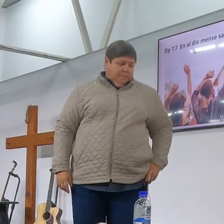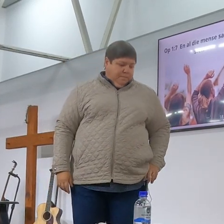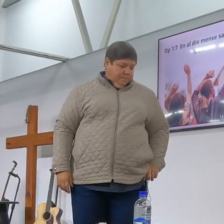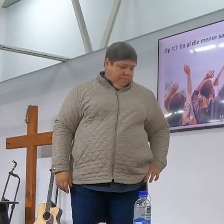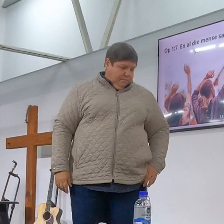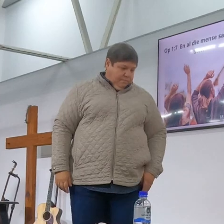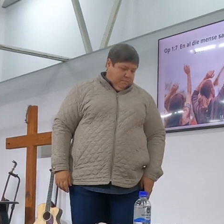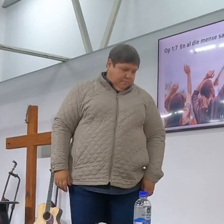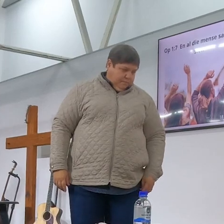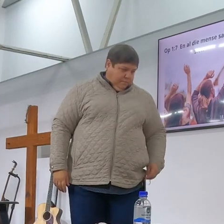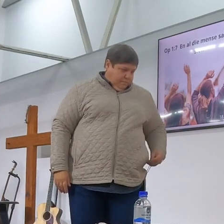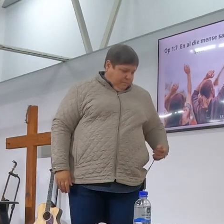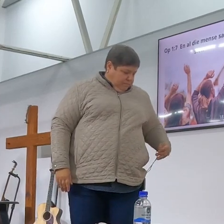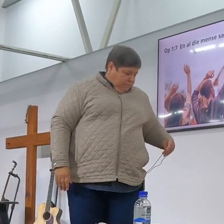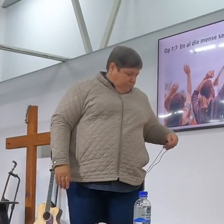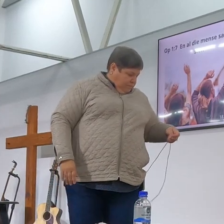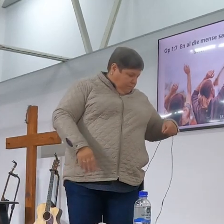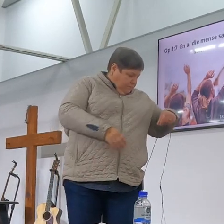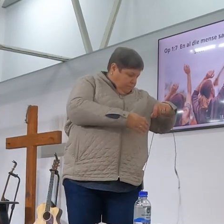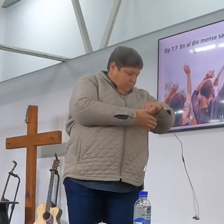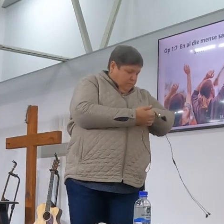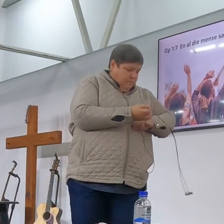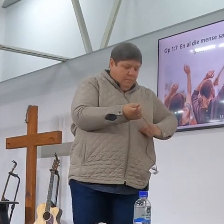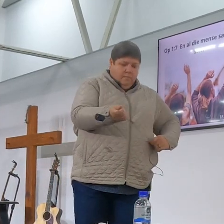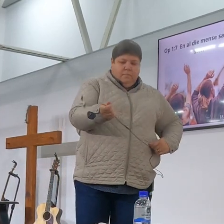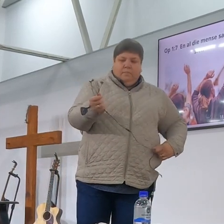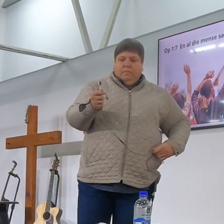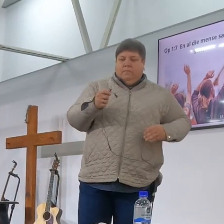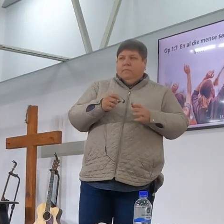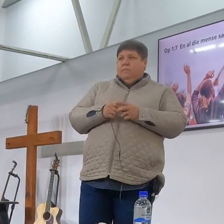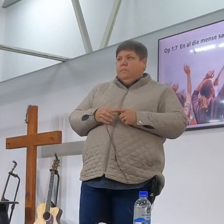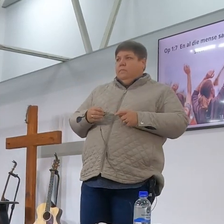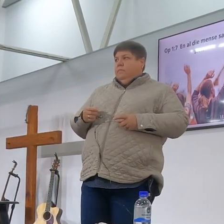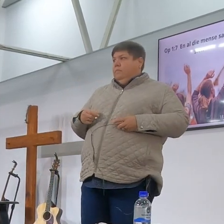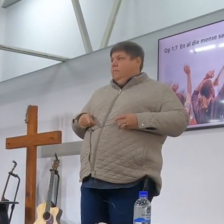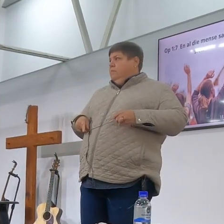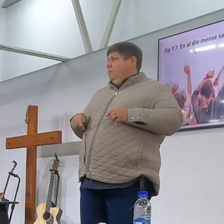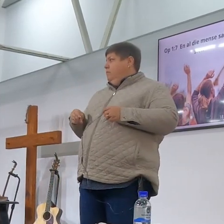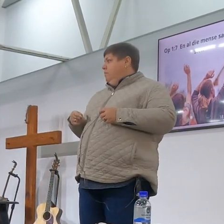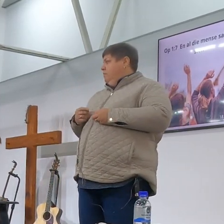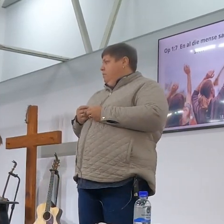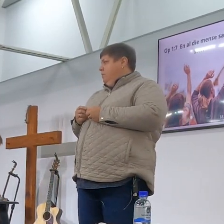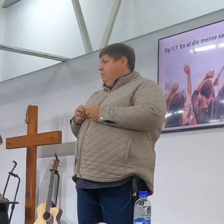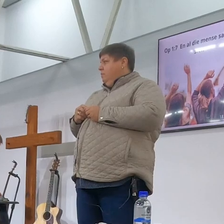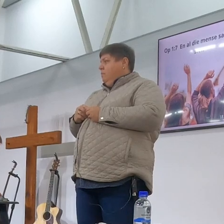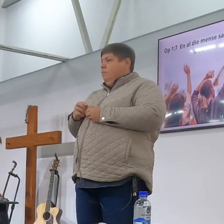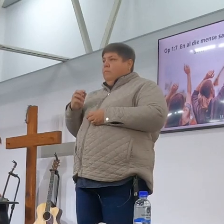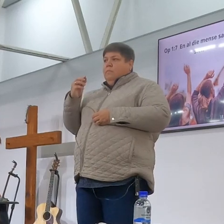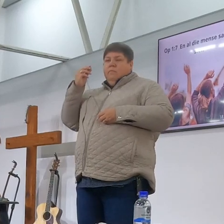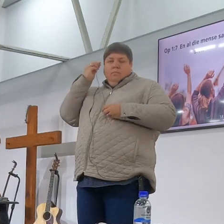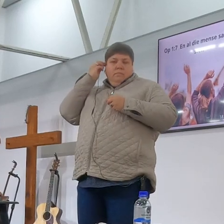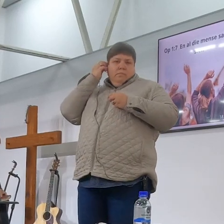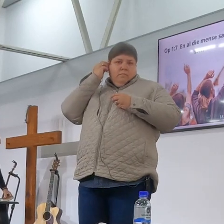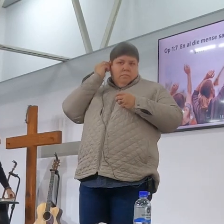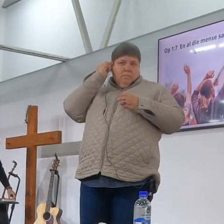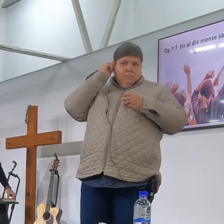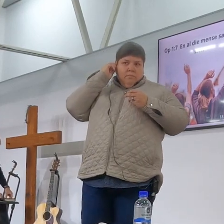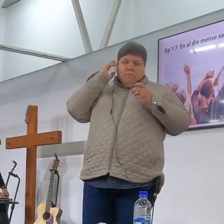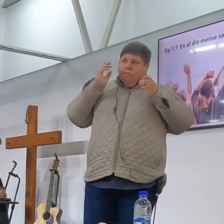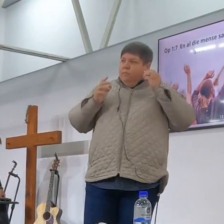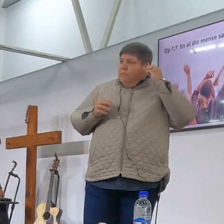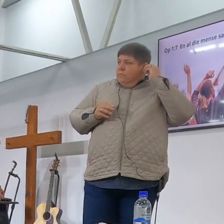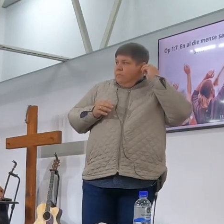Baie dankie, Liesel. So, watch the space. Dr. Liesel gaan vir ons nog